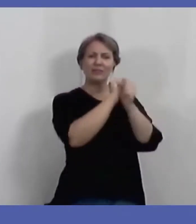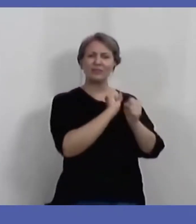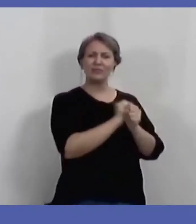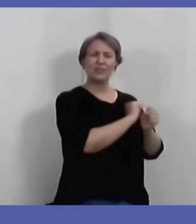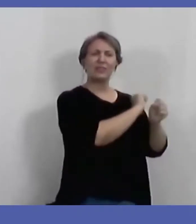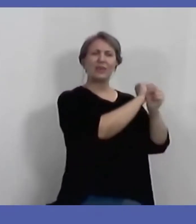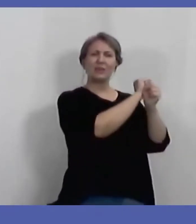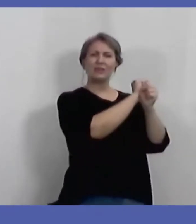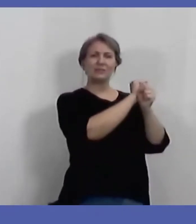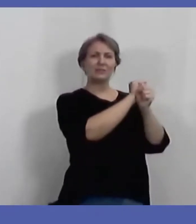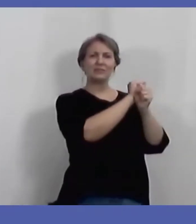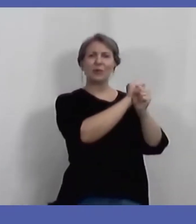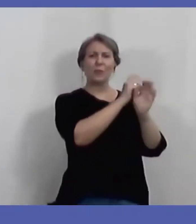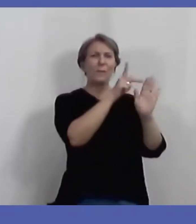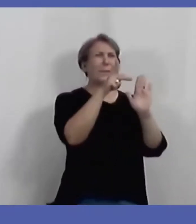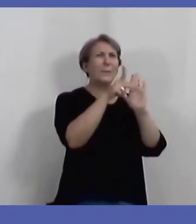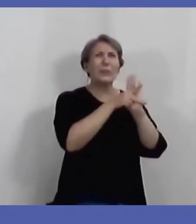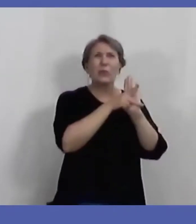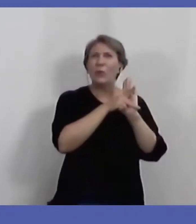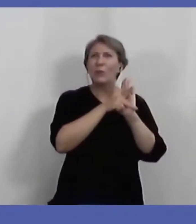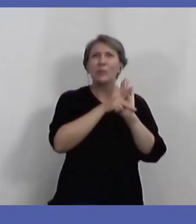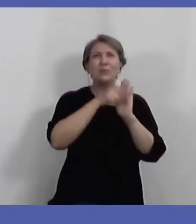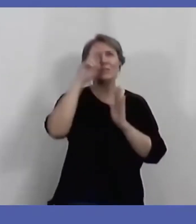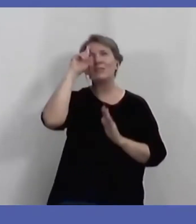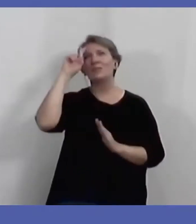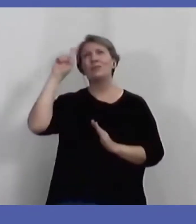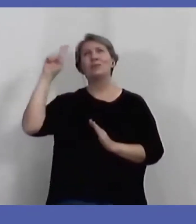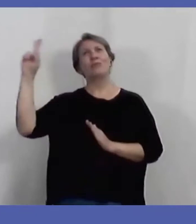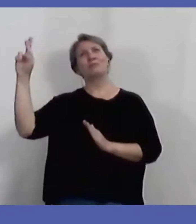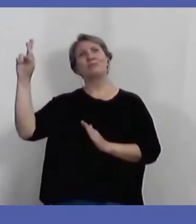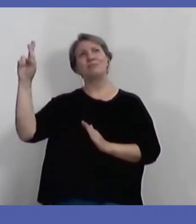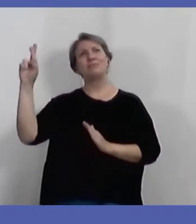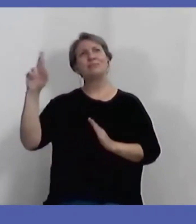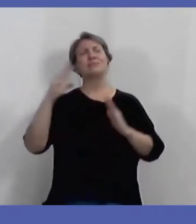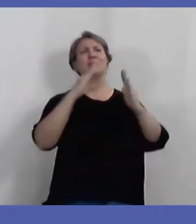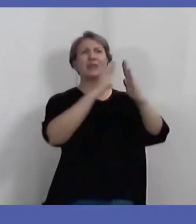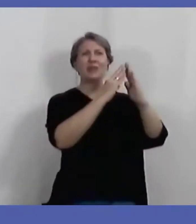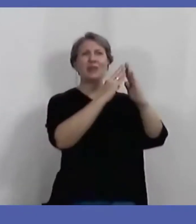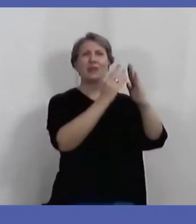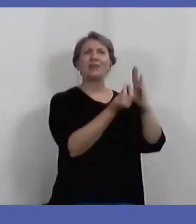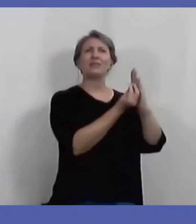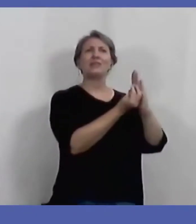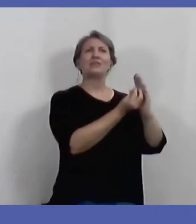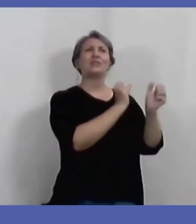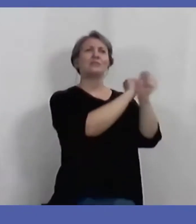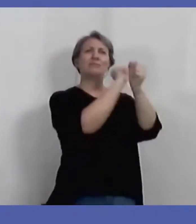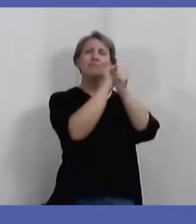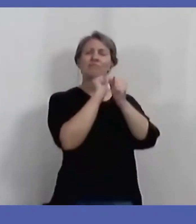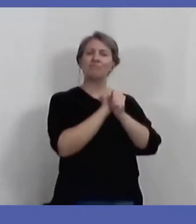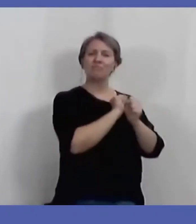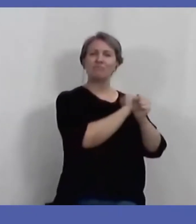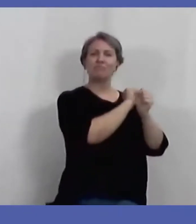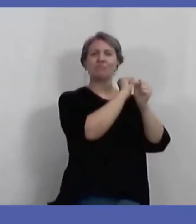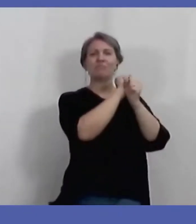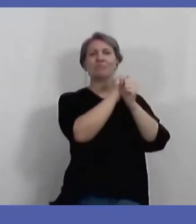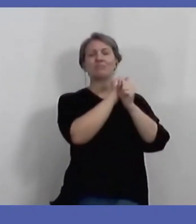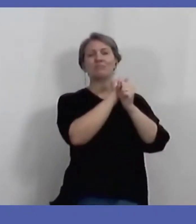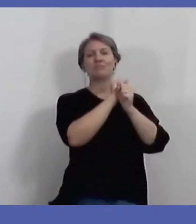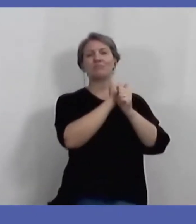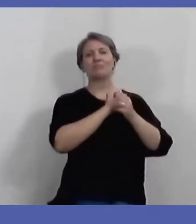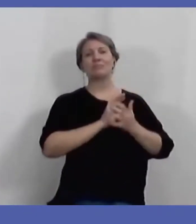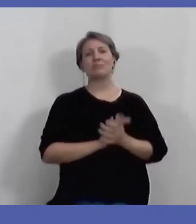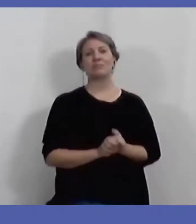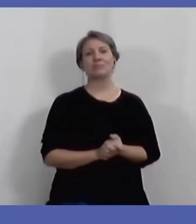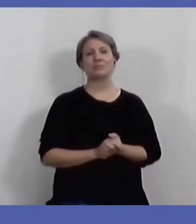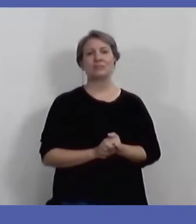vai edificar a sua igreja. E esta significa o quê? Que a igreja é